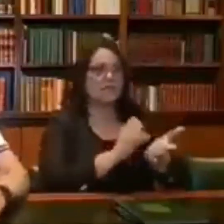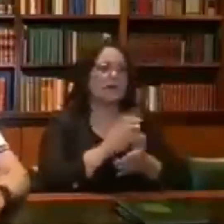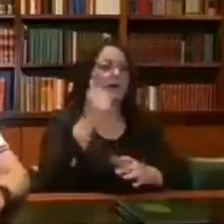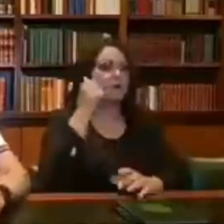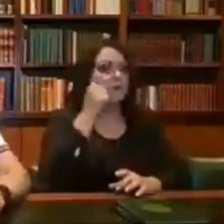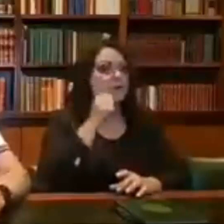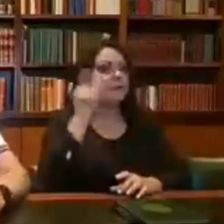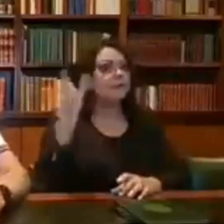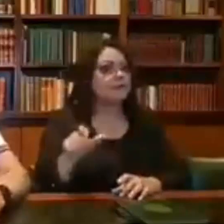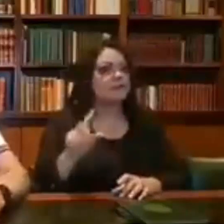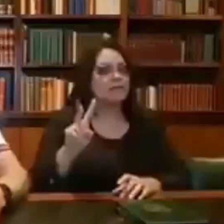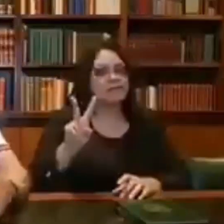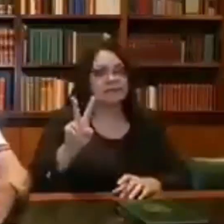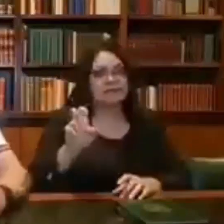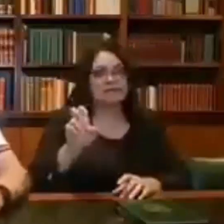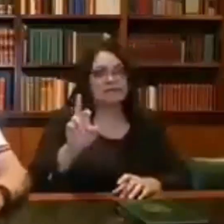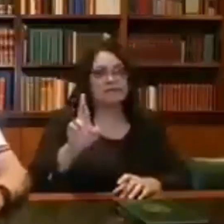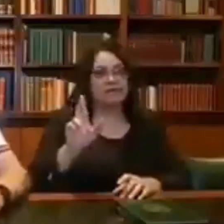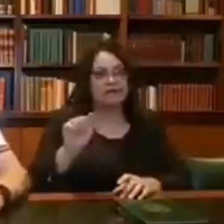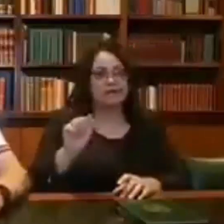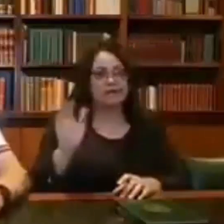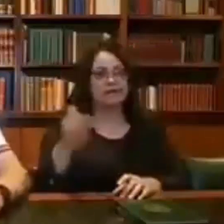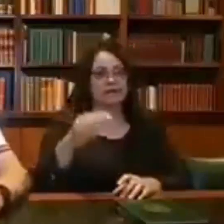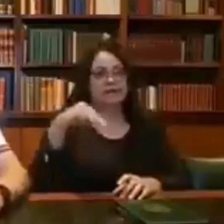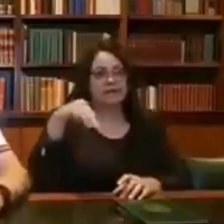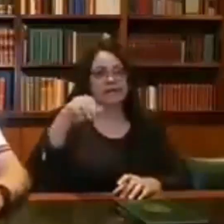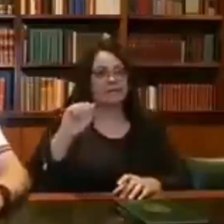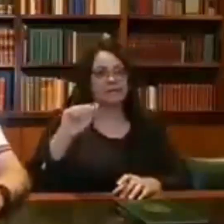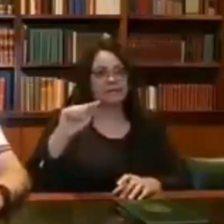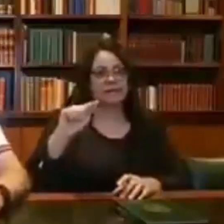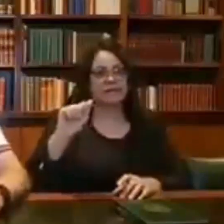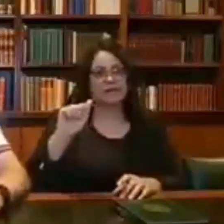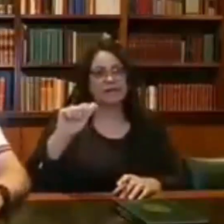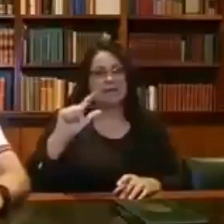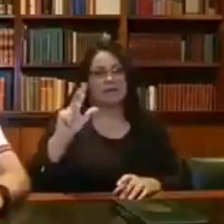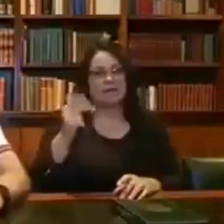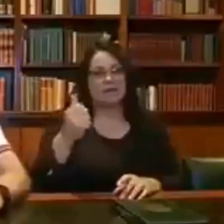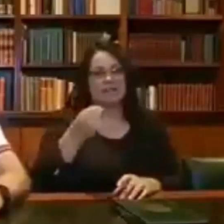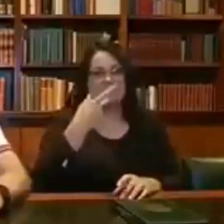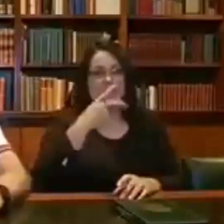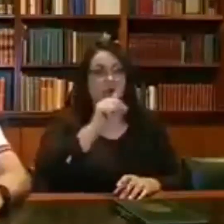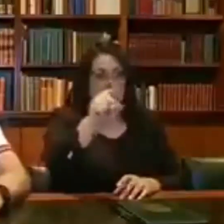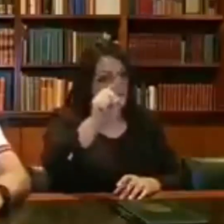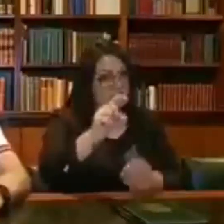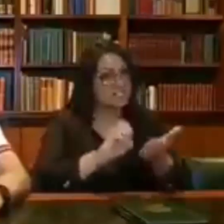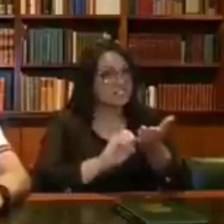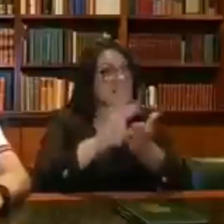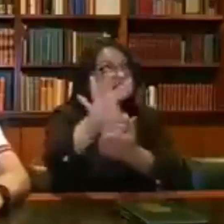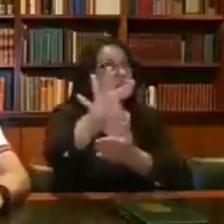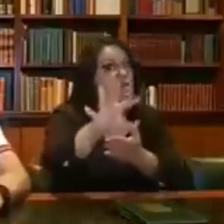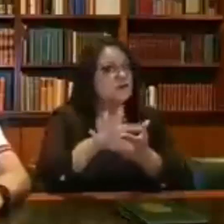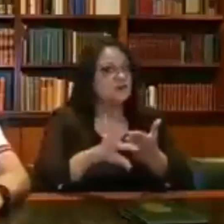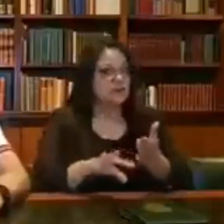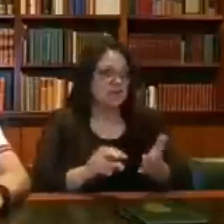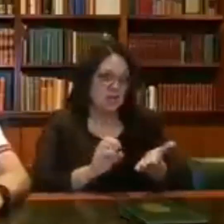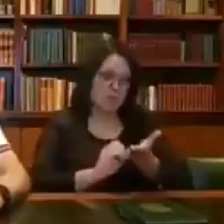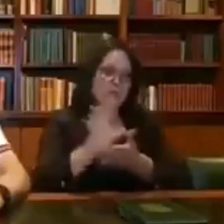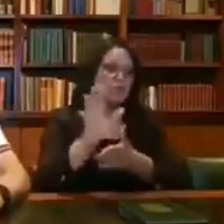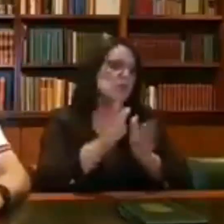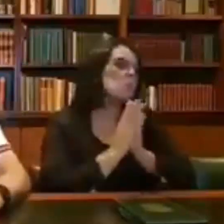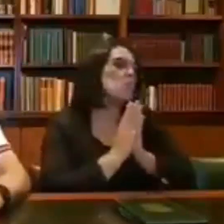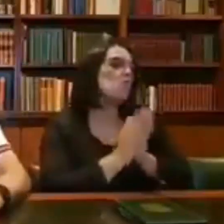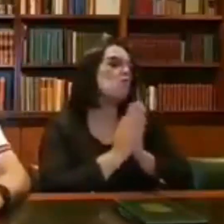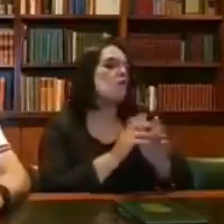A Vera Magalhães teria, olha só, Vera, que eu sou legal contigo, você teria recebido um vídeo eu pedindo